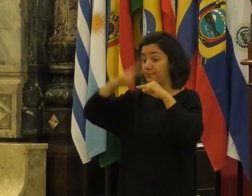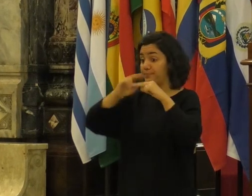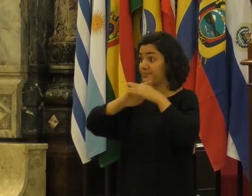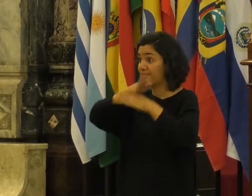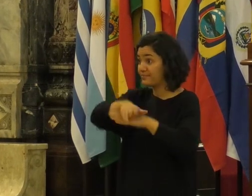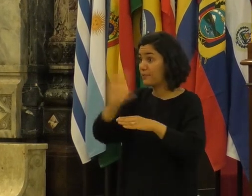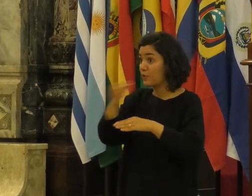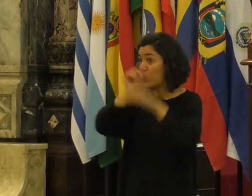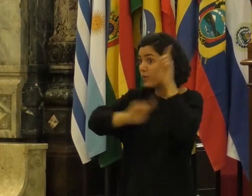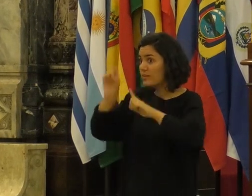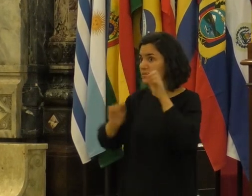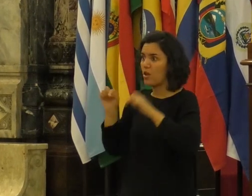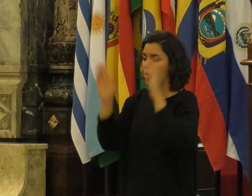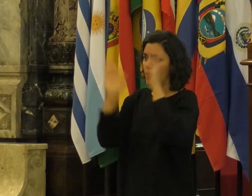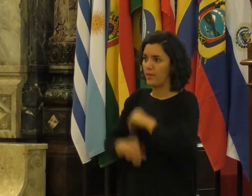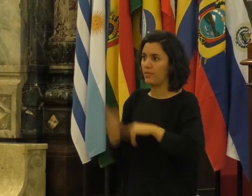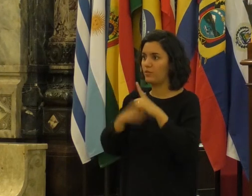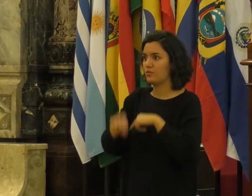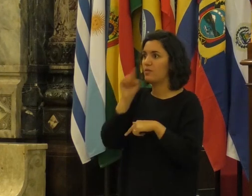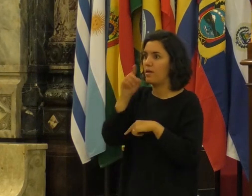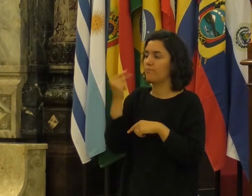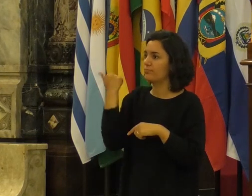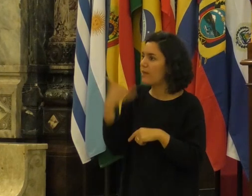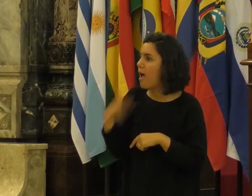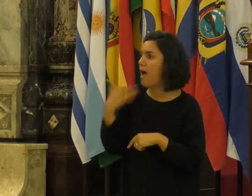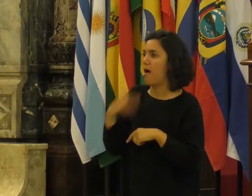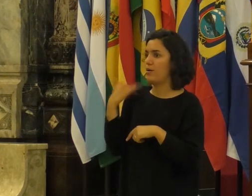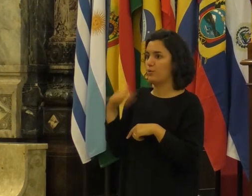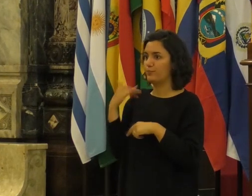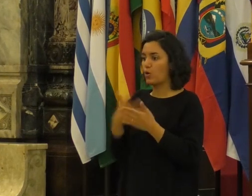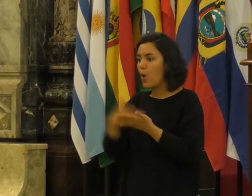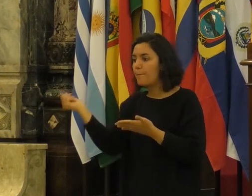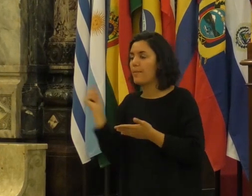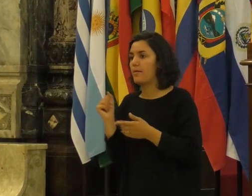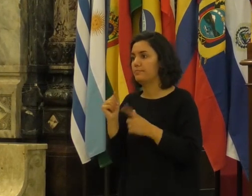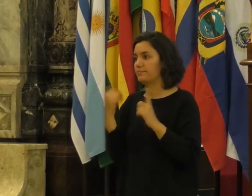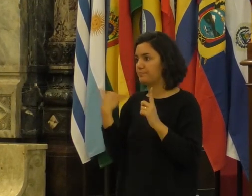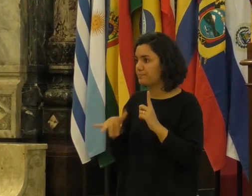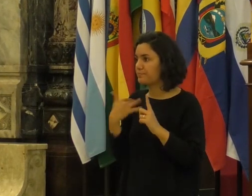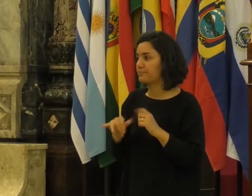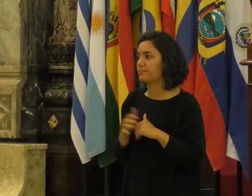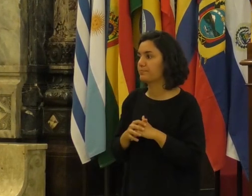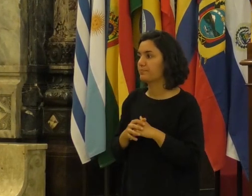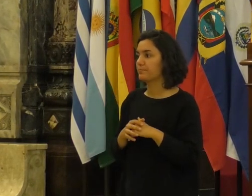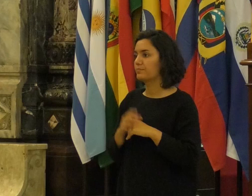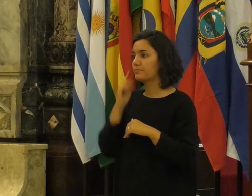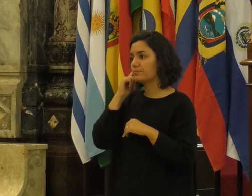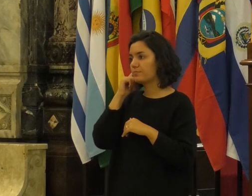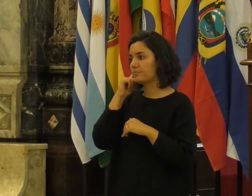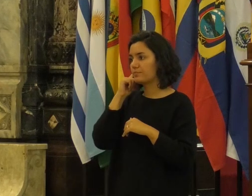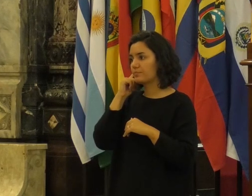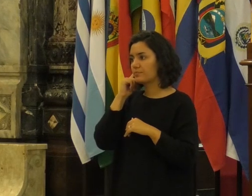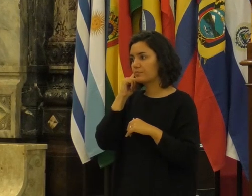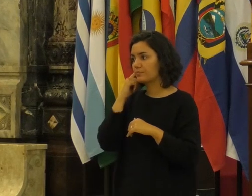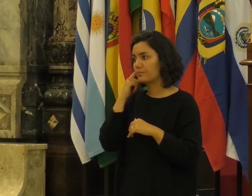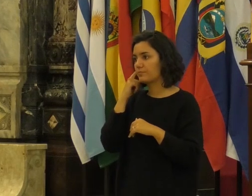tenerlas, lo que son tan hegemónicos que cuestan muy caro, muy caro comprar la base. Y por